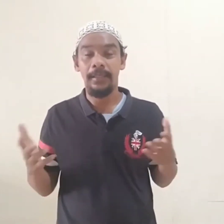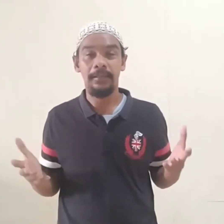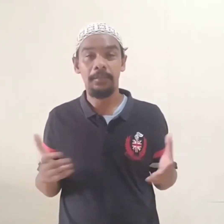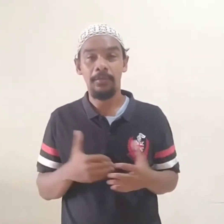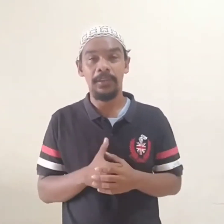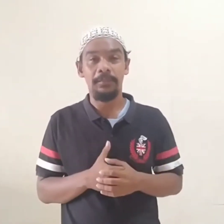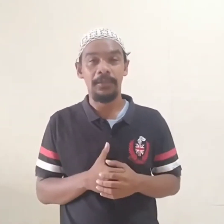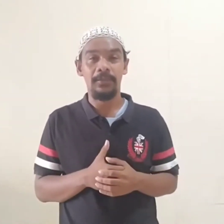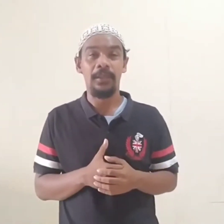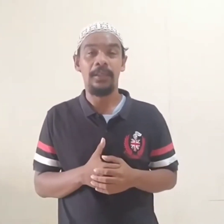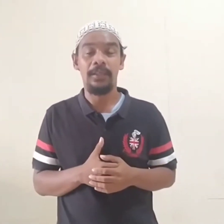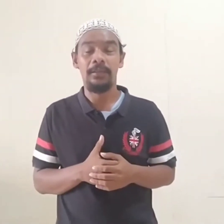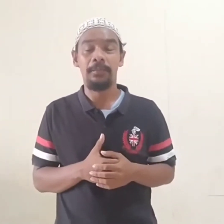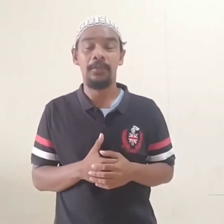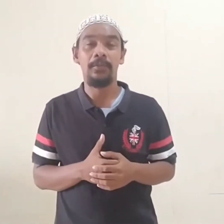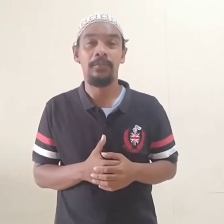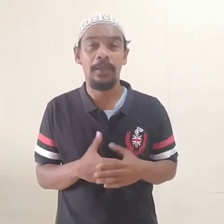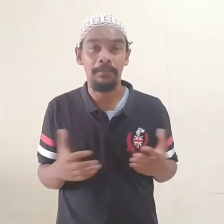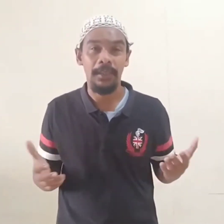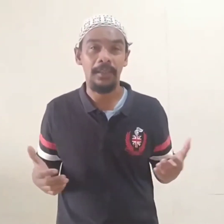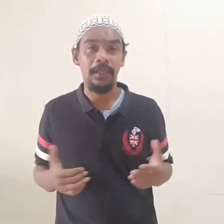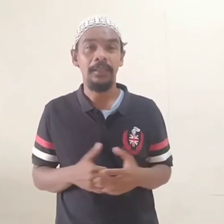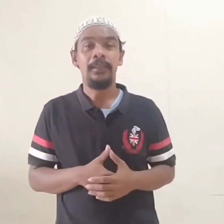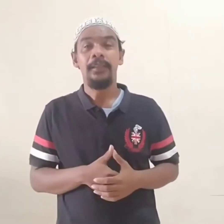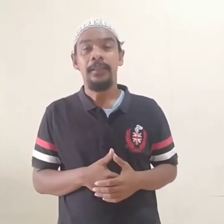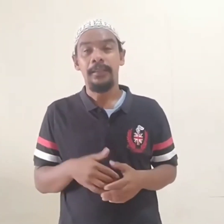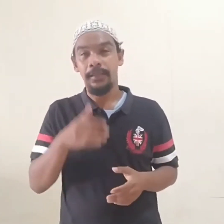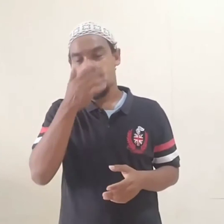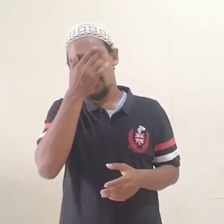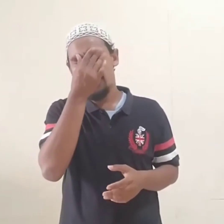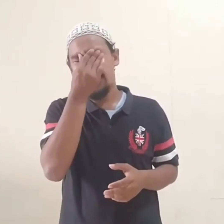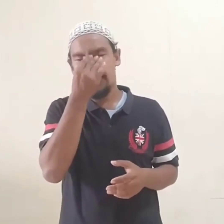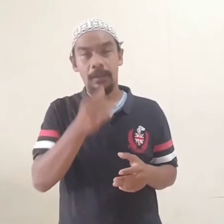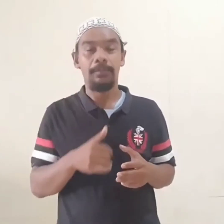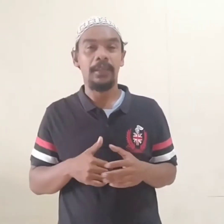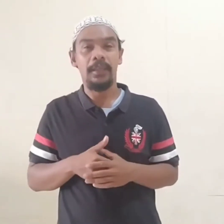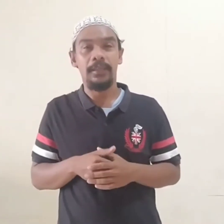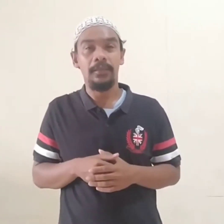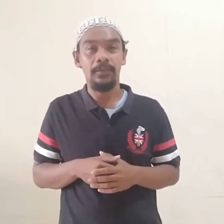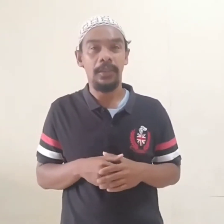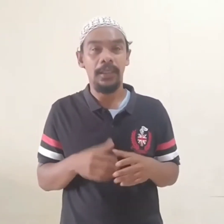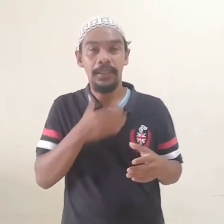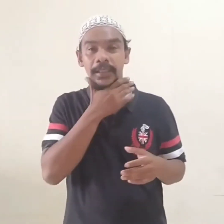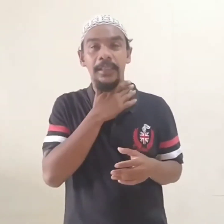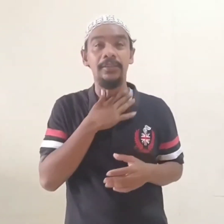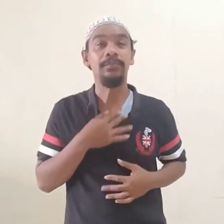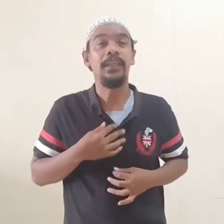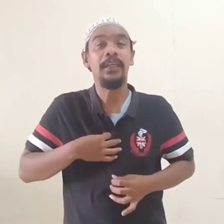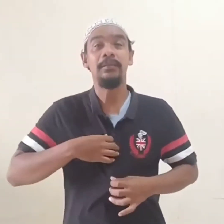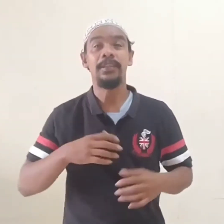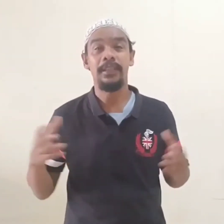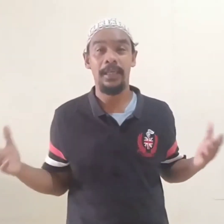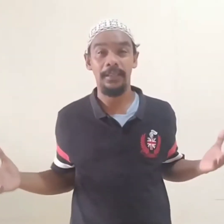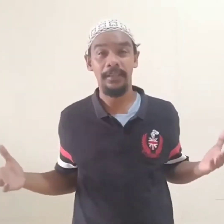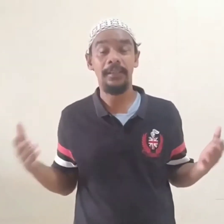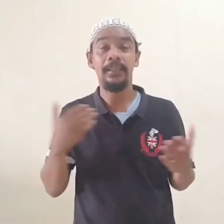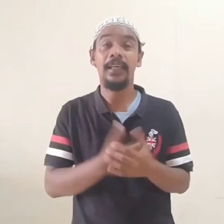Yang terakhir yang perlu kita perlu pahami adalah ketika di kolam renang itu adalah kita harus menjaga kebersihan dan jangan